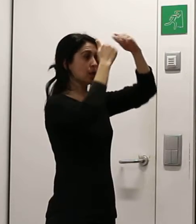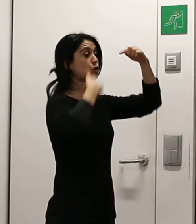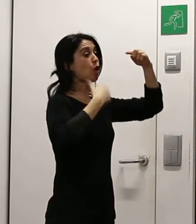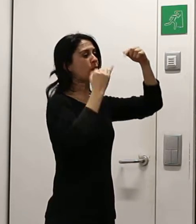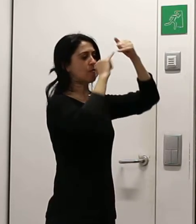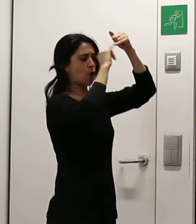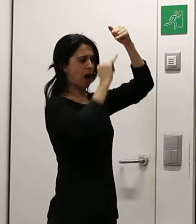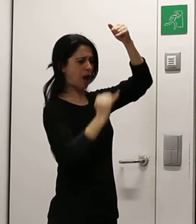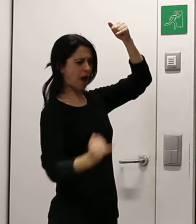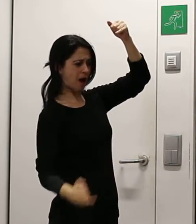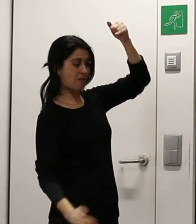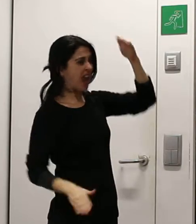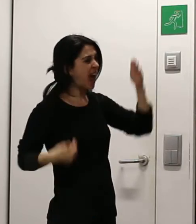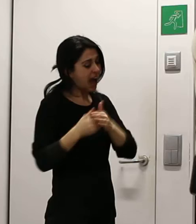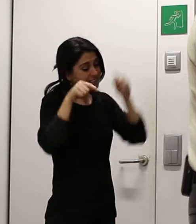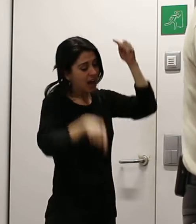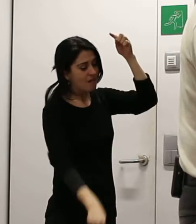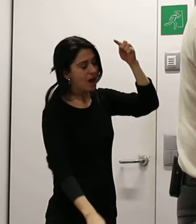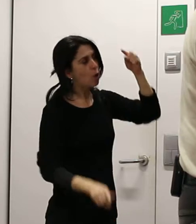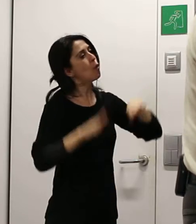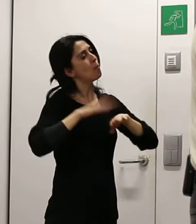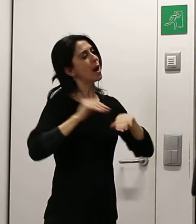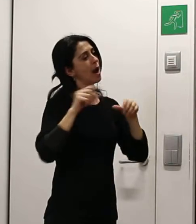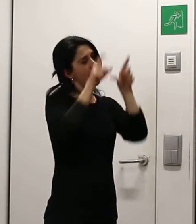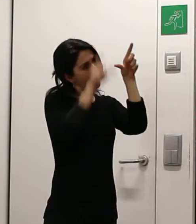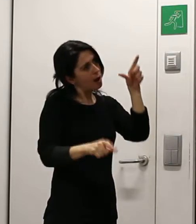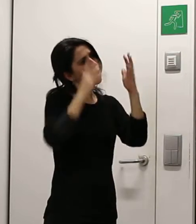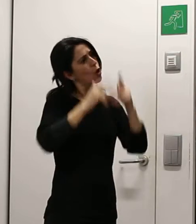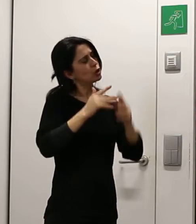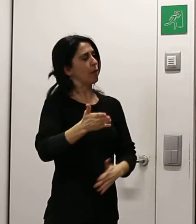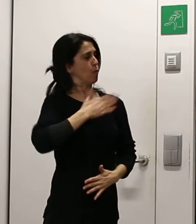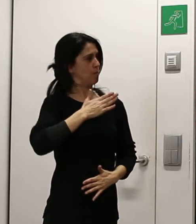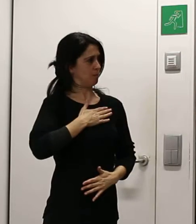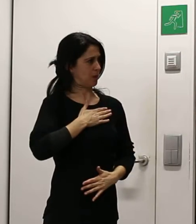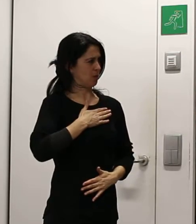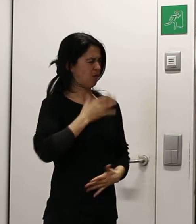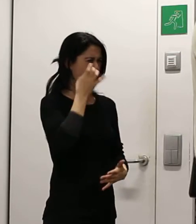para poner ahí mi contador. Pues no habíamos quedado que los contadores eran inteligentes,